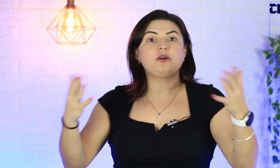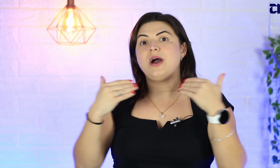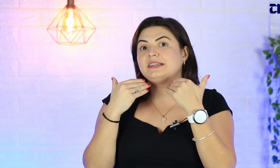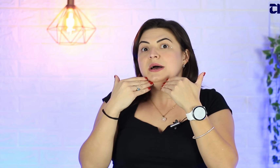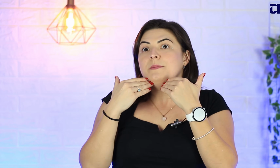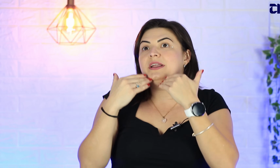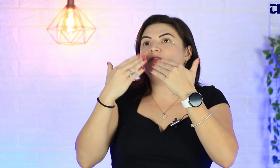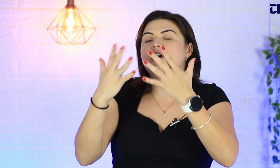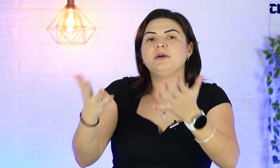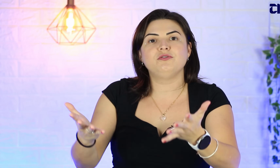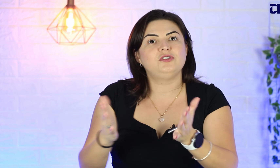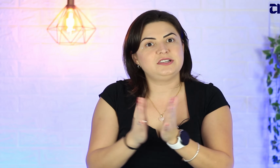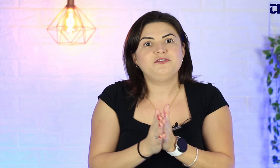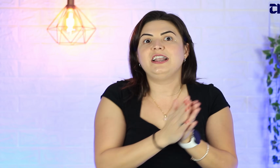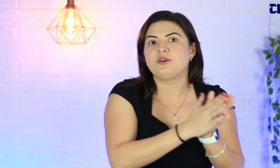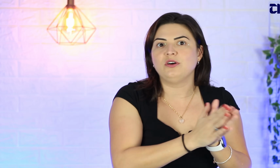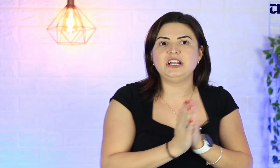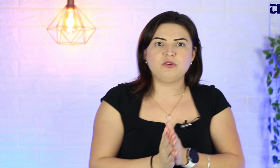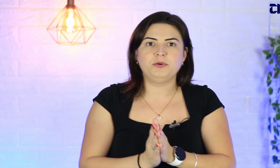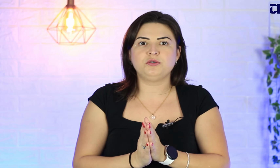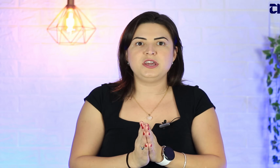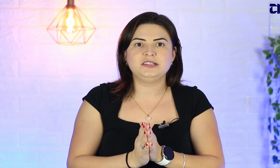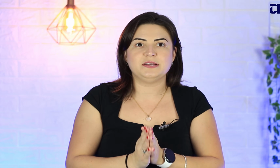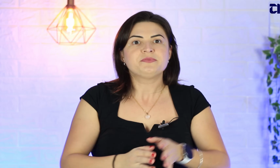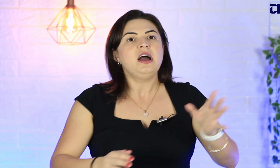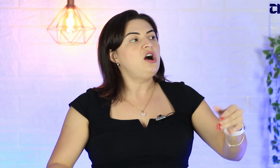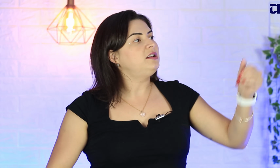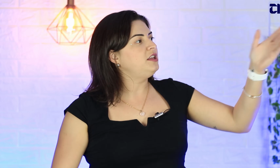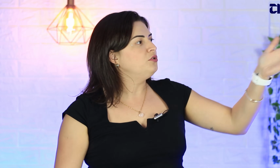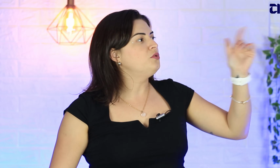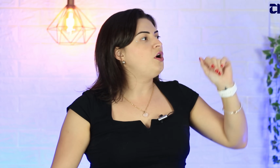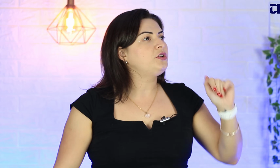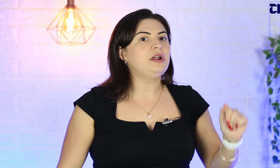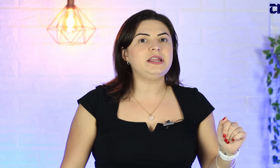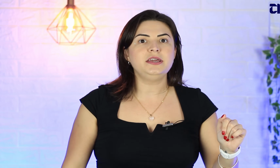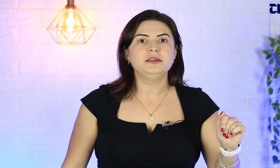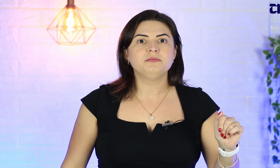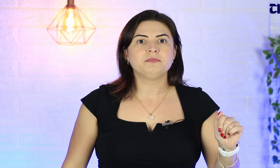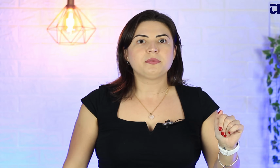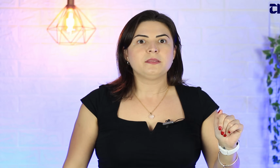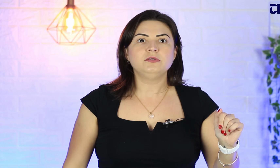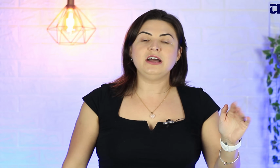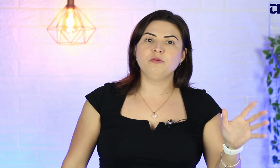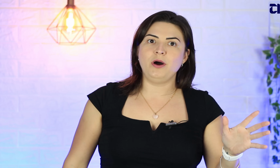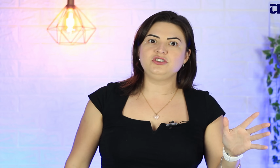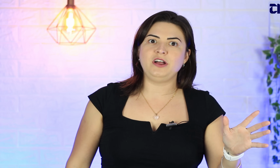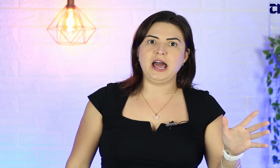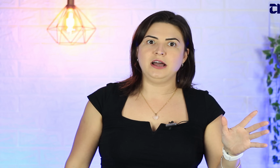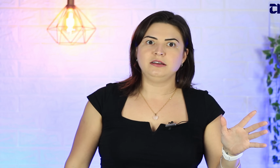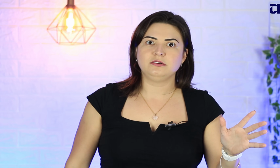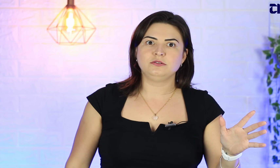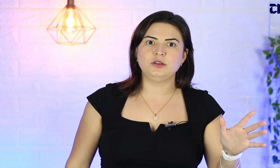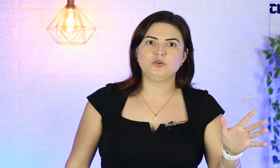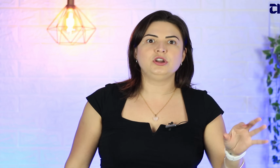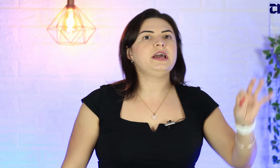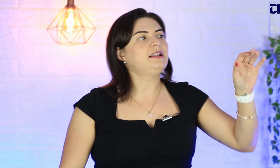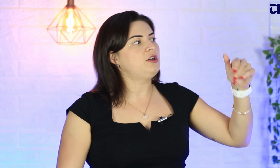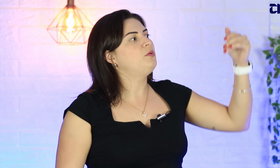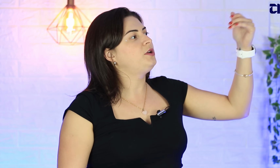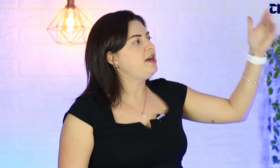adequada pela forma que você fala igual na língua portuguesa. Olha, tem um gordo ali, ah, não pode falar, tem um gordo ali, ah, tem um o